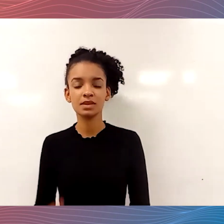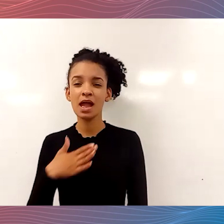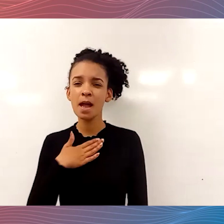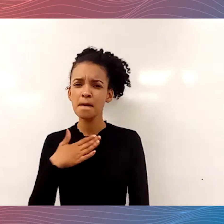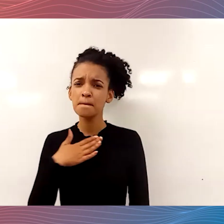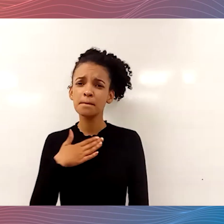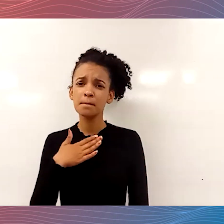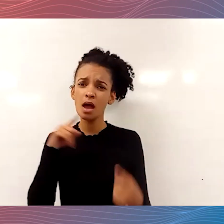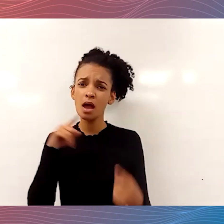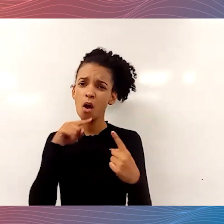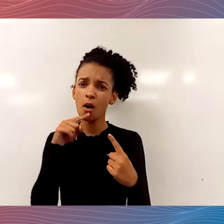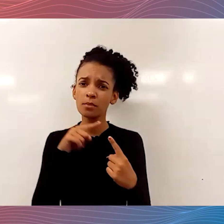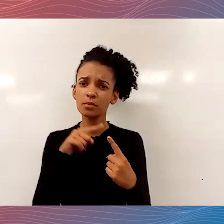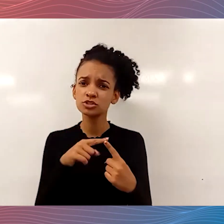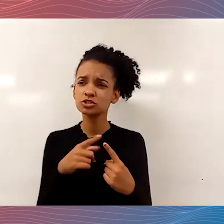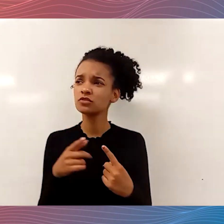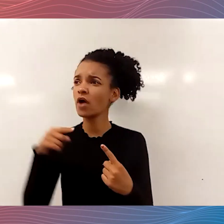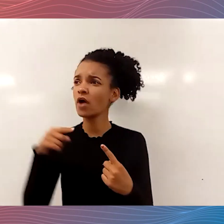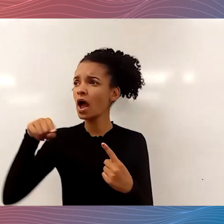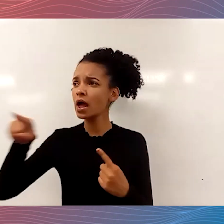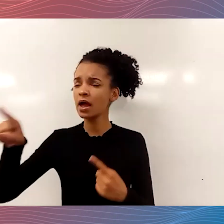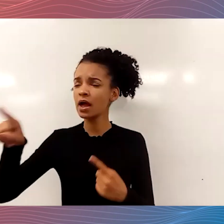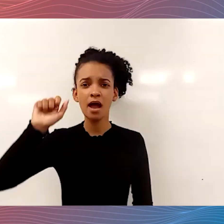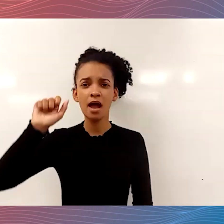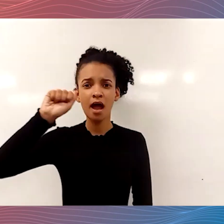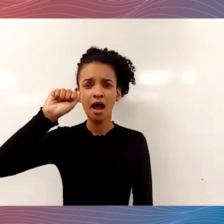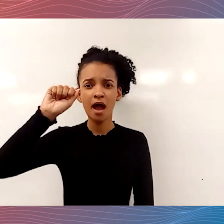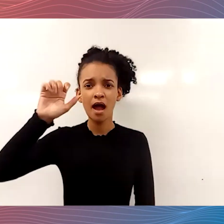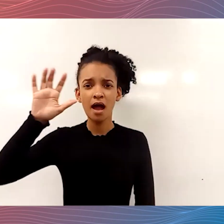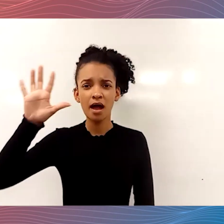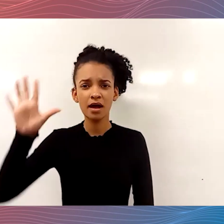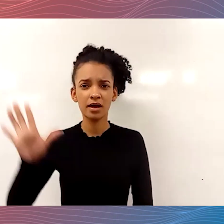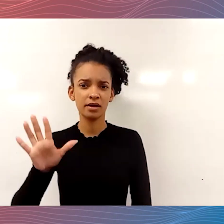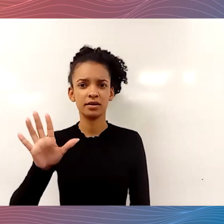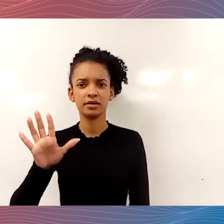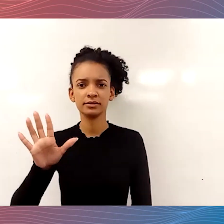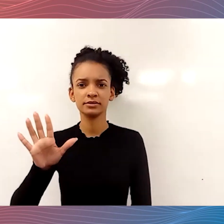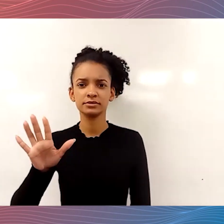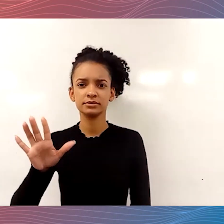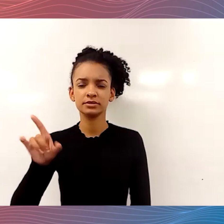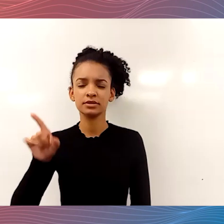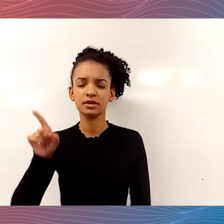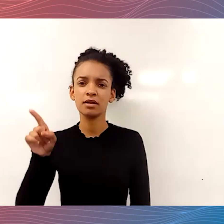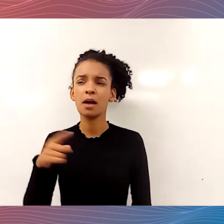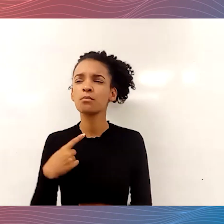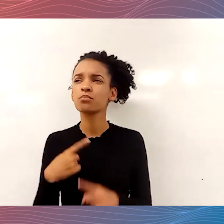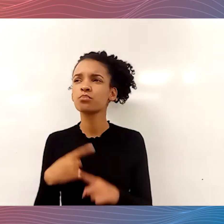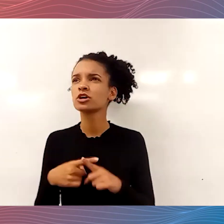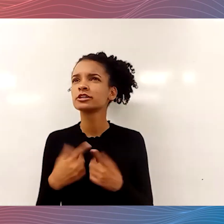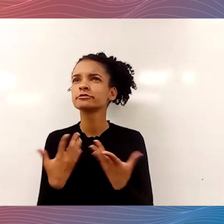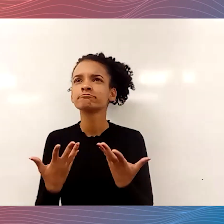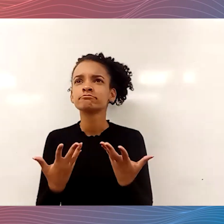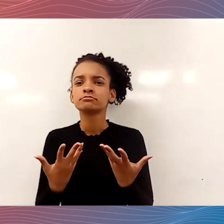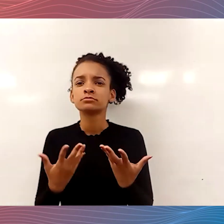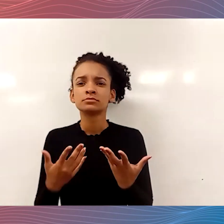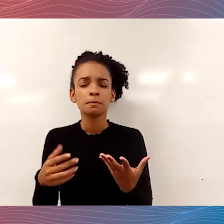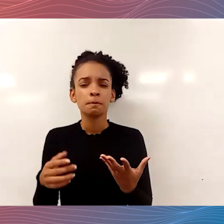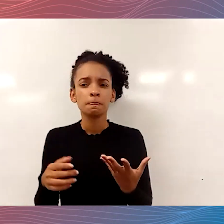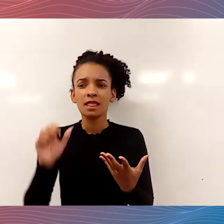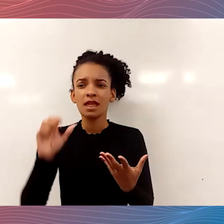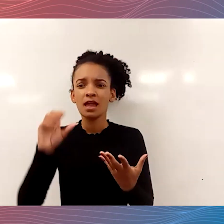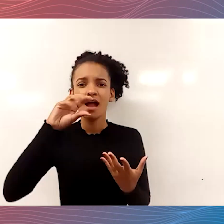Nem penso em entrar na África do Norte, ao norte da África. Como é que nós vamos entrar nos países muçulmanos? Sudão,